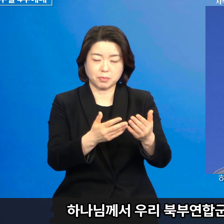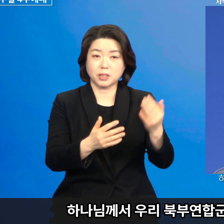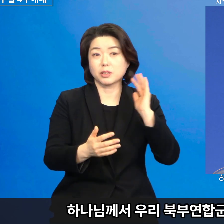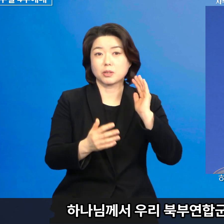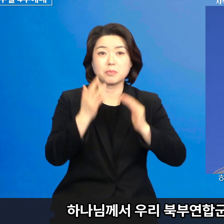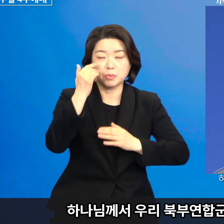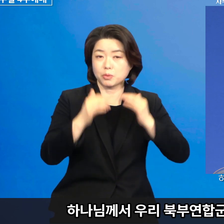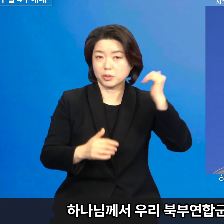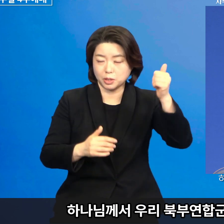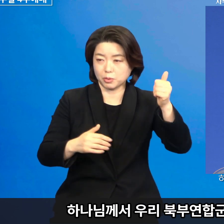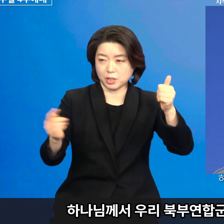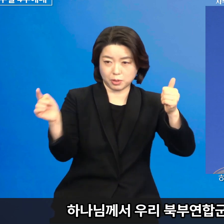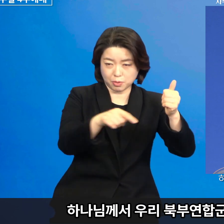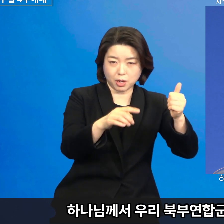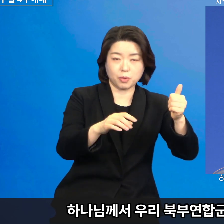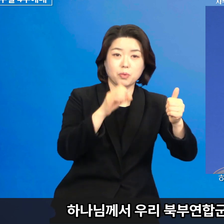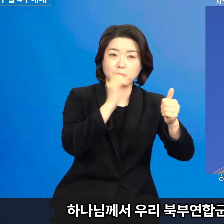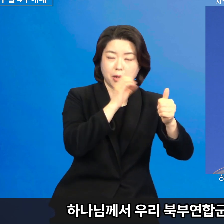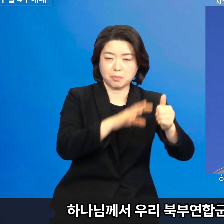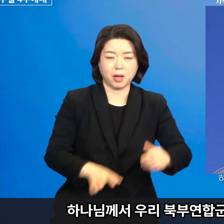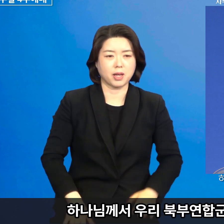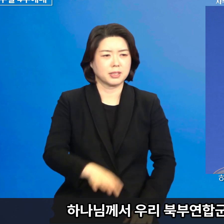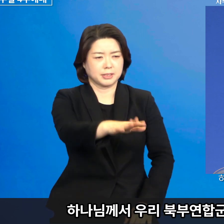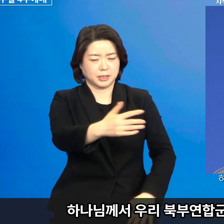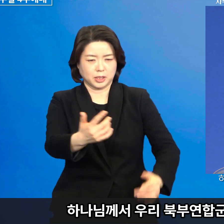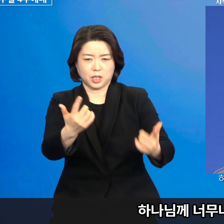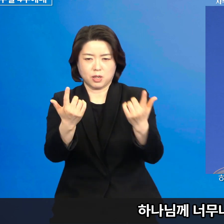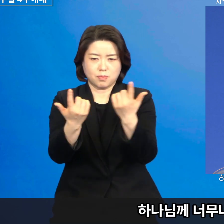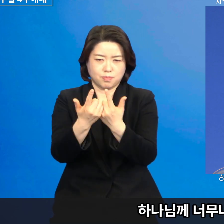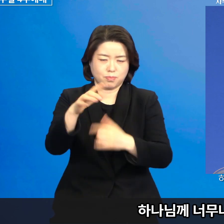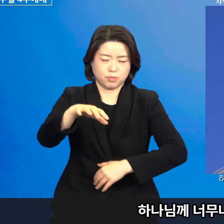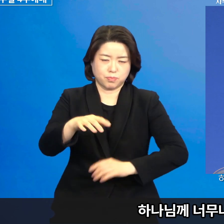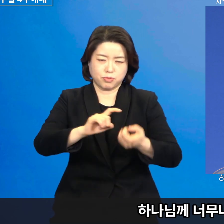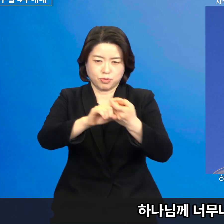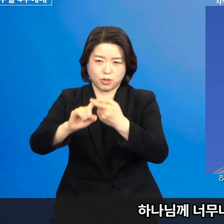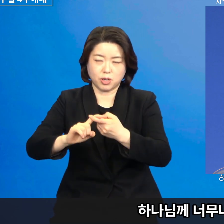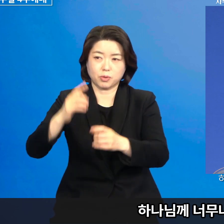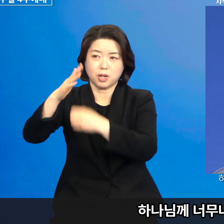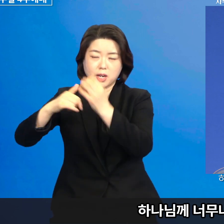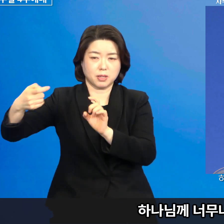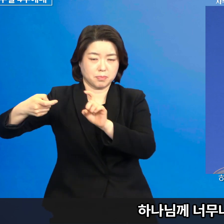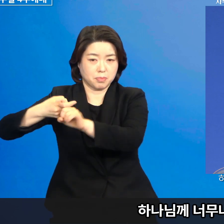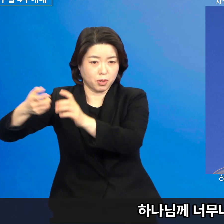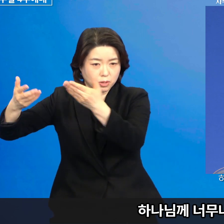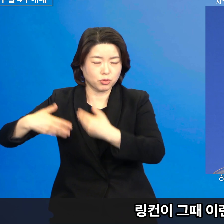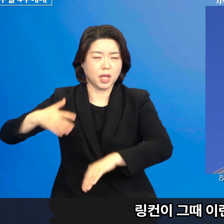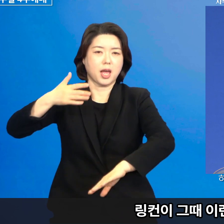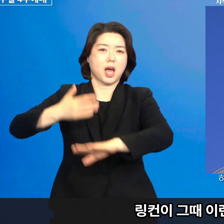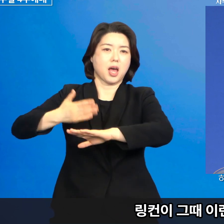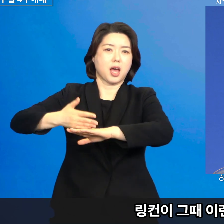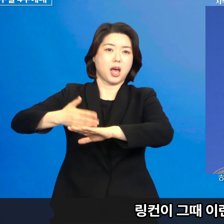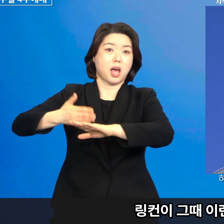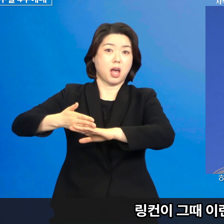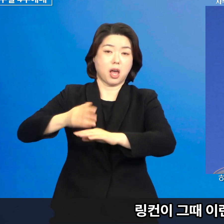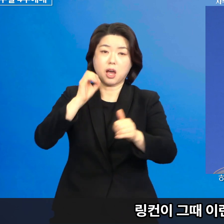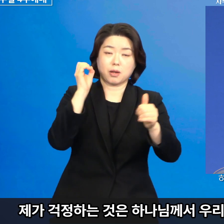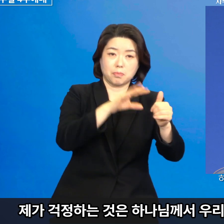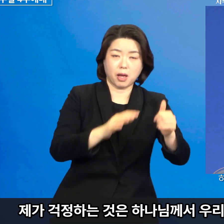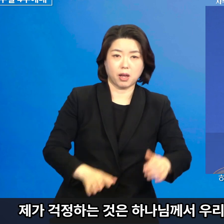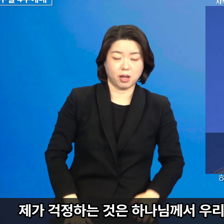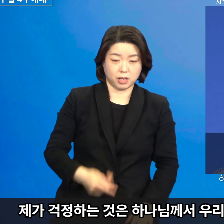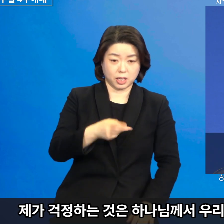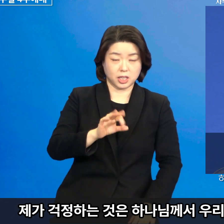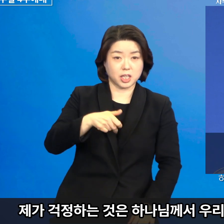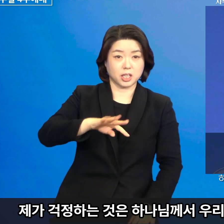했어요. 하나님께서 우리 북부 연합군의 편에 서신 거에 대해서 하나님께 너무나 감사합니다. 링컨이 그때 이런 얘기를 했죠.